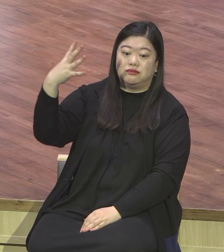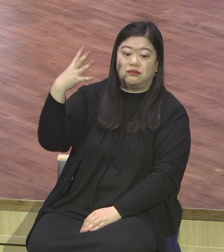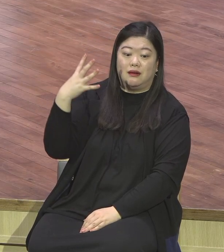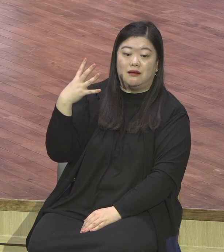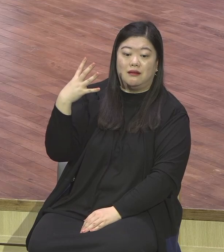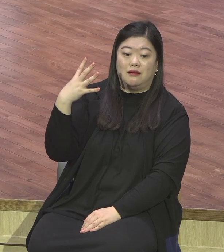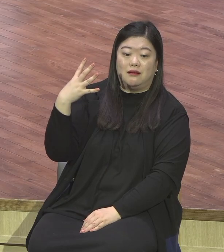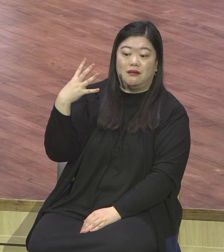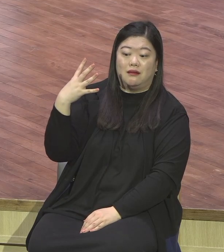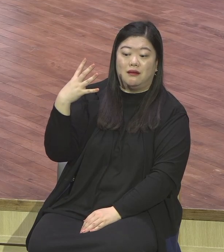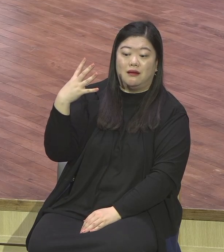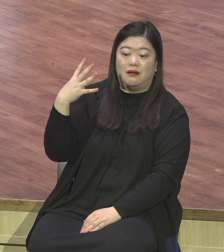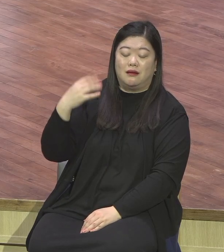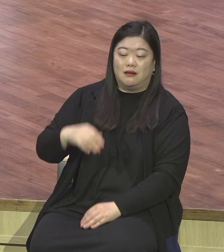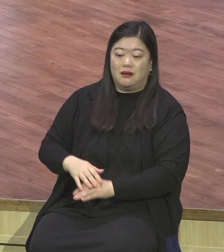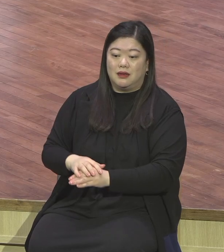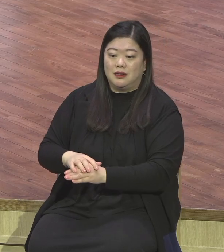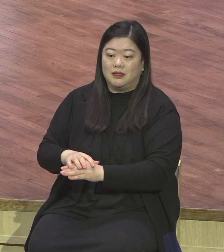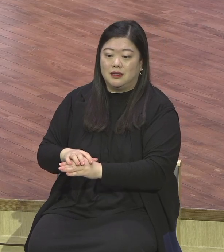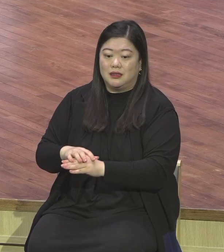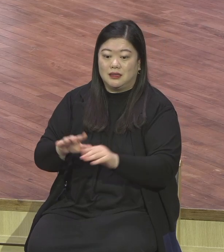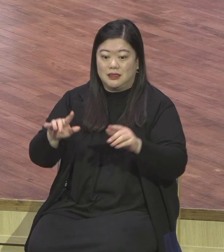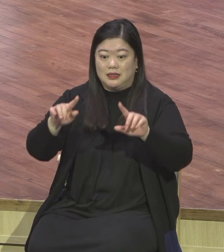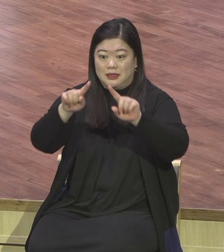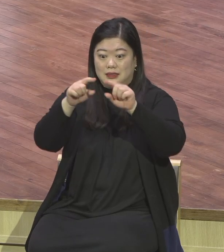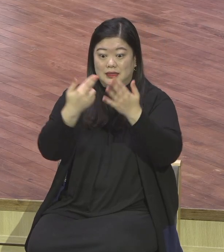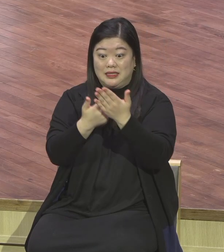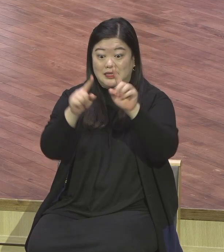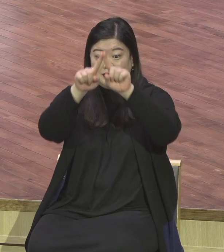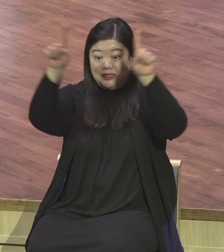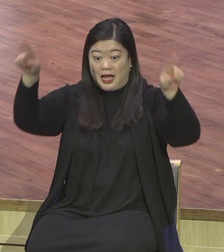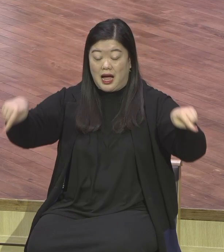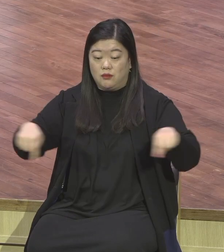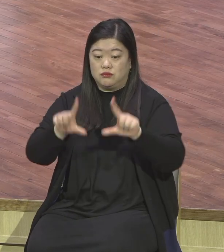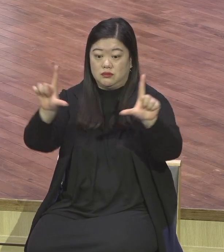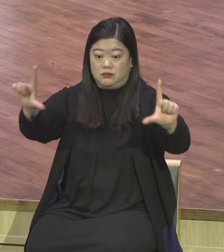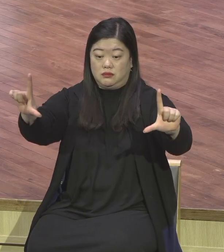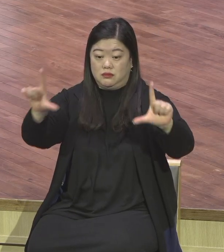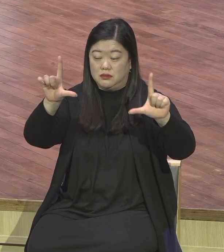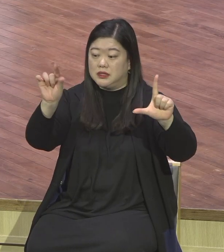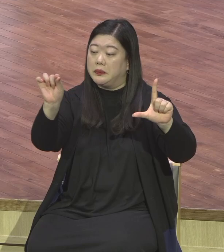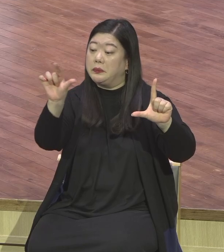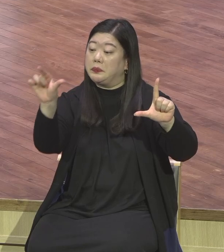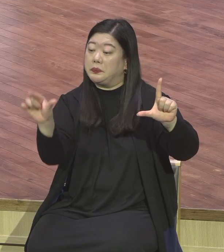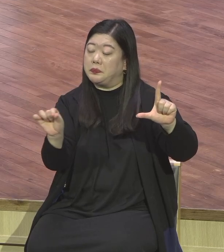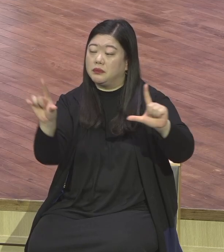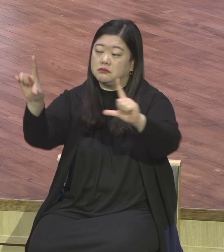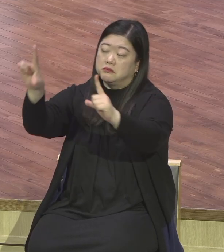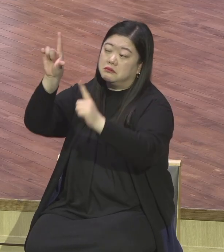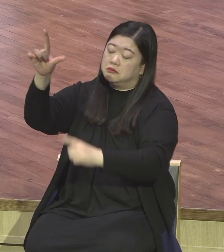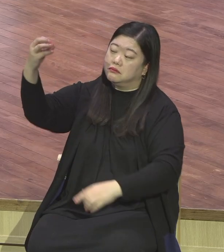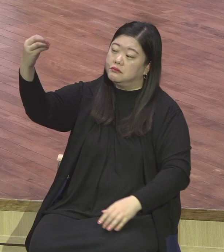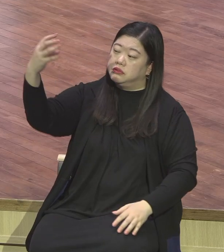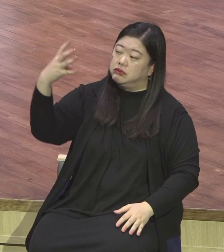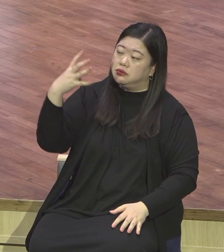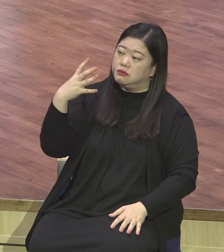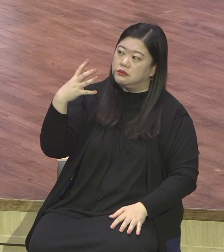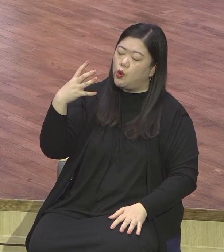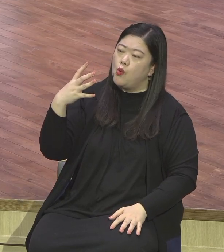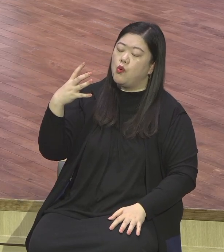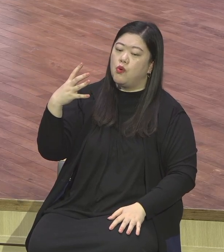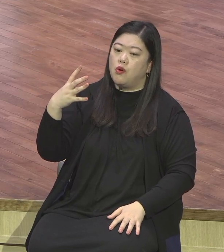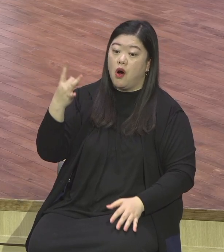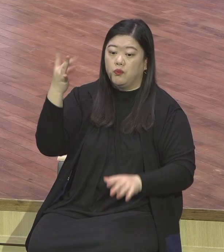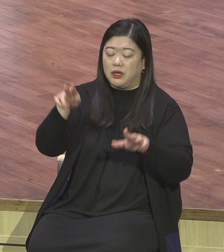창문 밖 한 기퉁이에서 내가 달을 보게 되니 감사하구나 이렇게 사람이